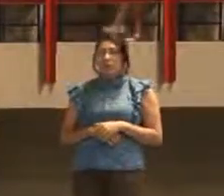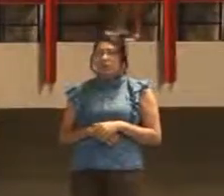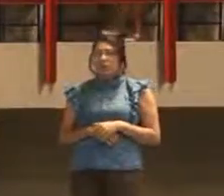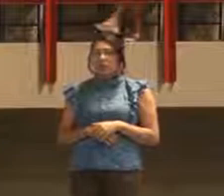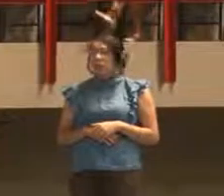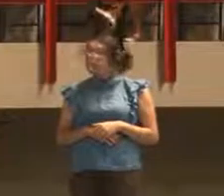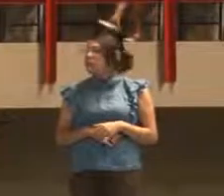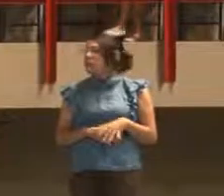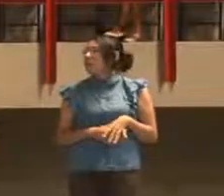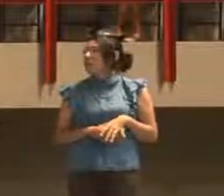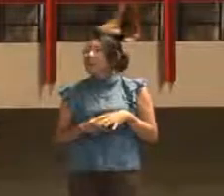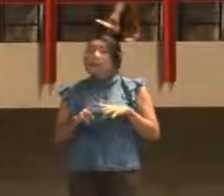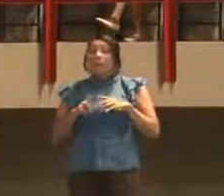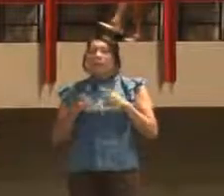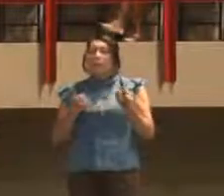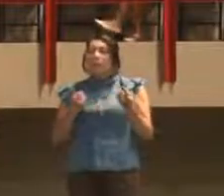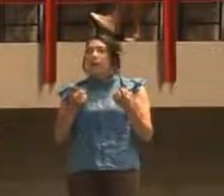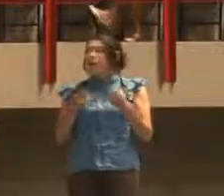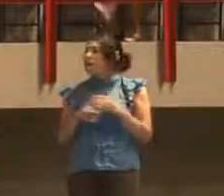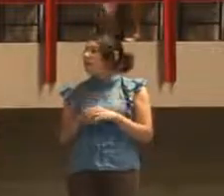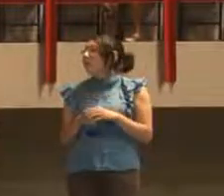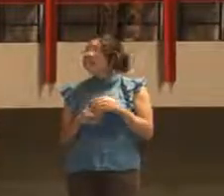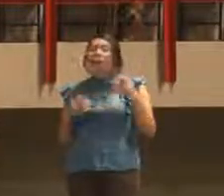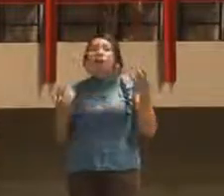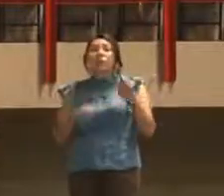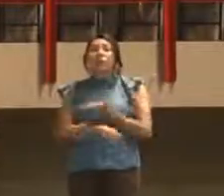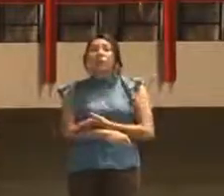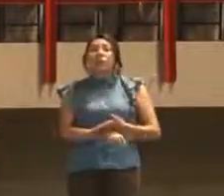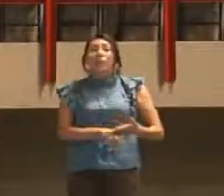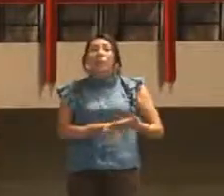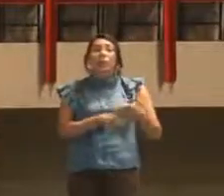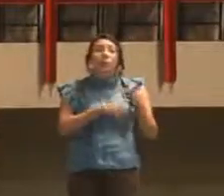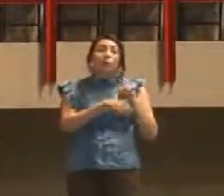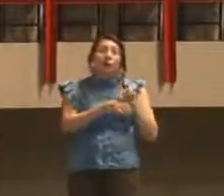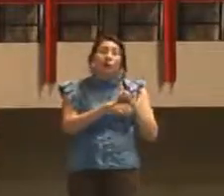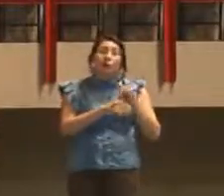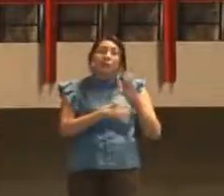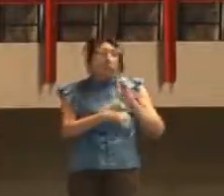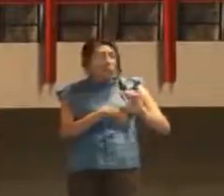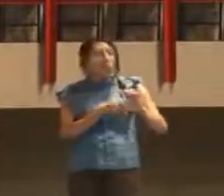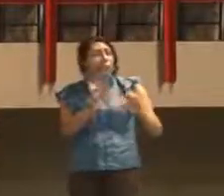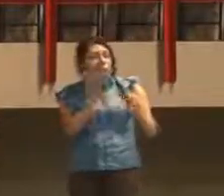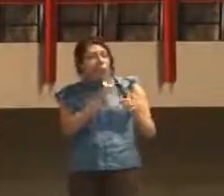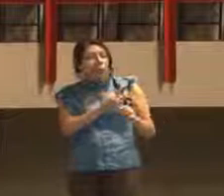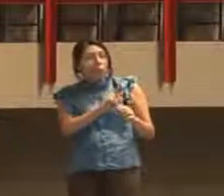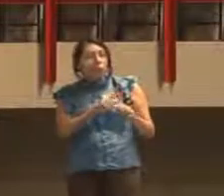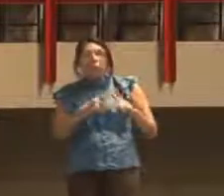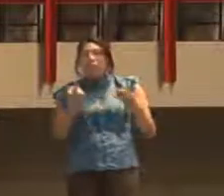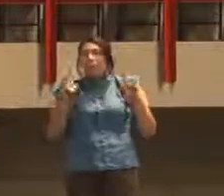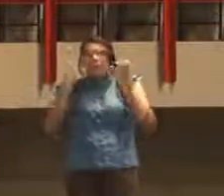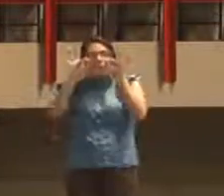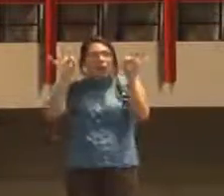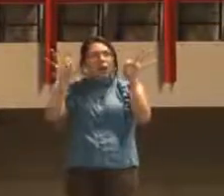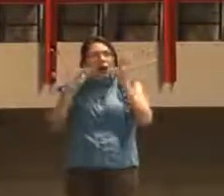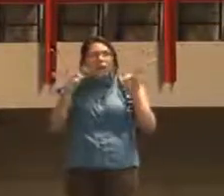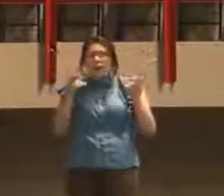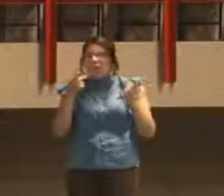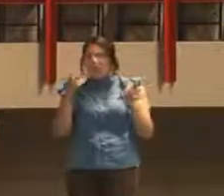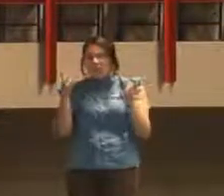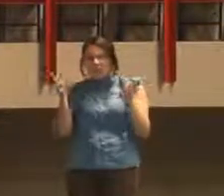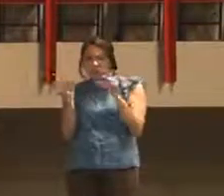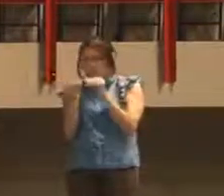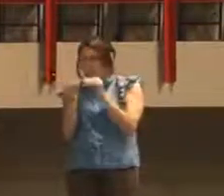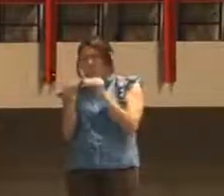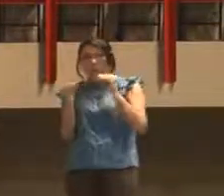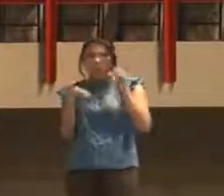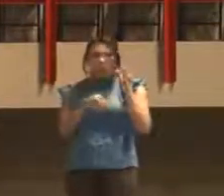O enunciado da questão, ó, e o branco com o preto não vai dar cinza? O enunciado da questão não diz que a gente podia juntar o branco